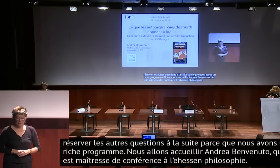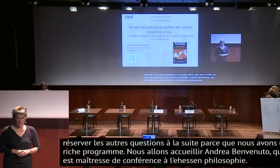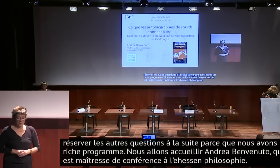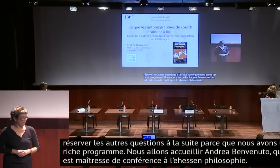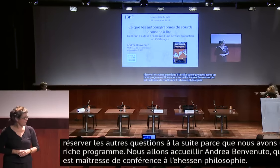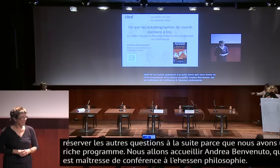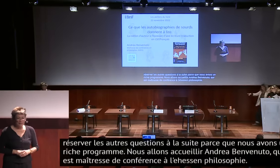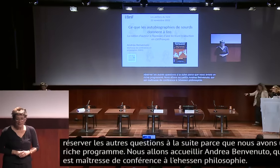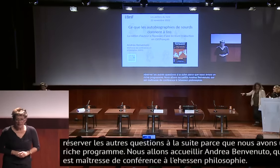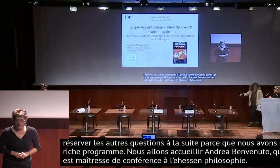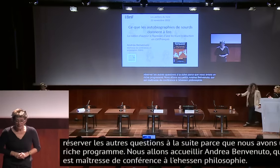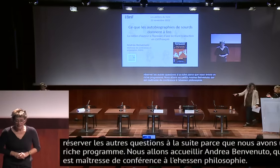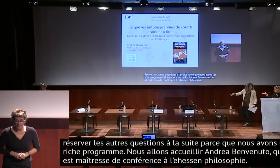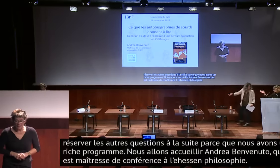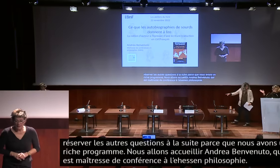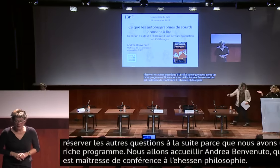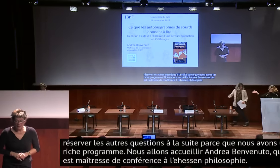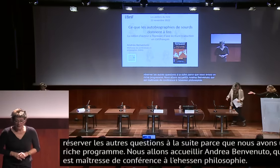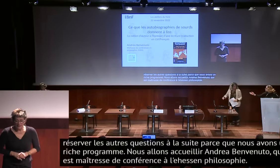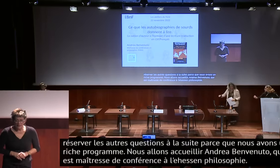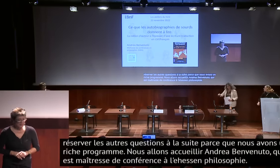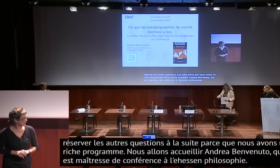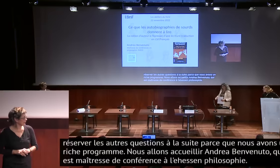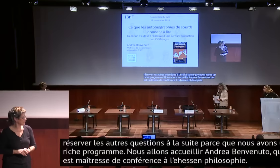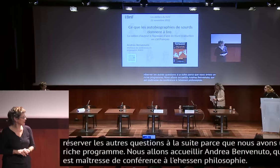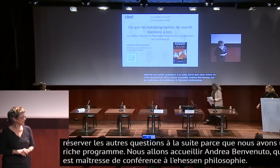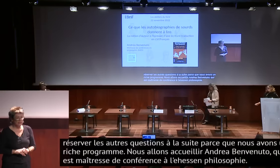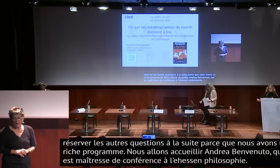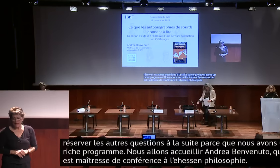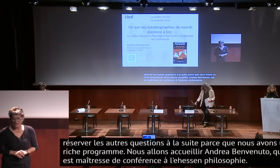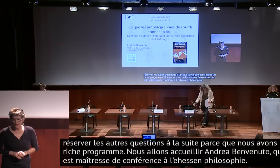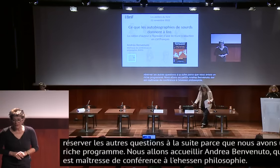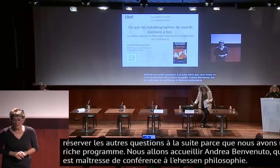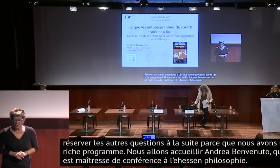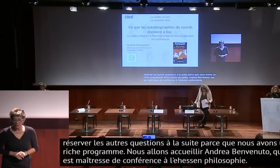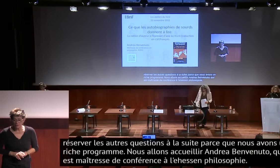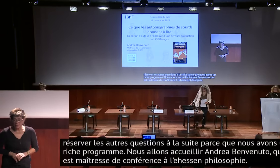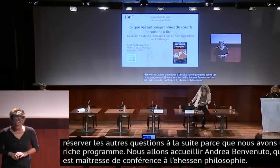Vous préférez vous mettre... Oui, très bien. Parfait.